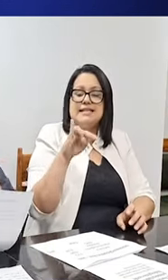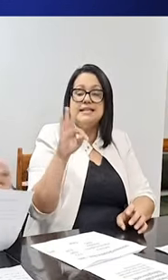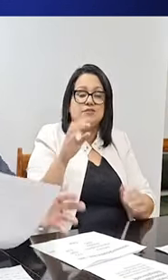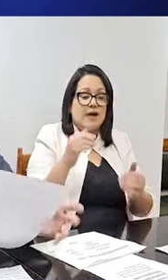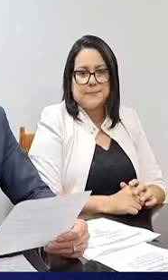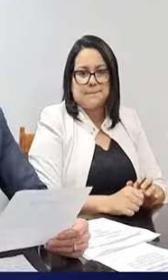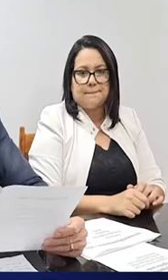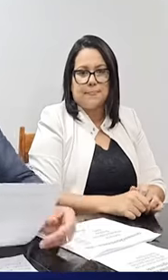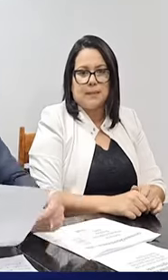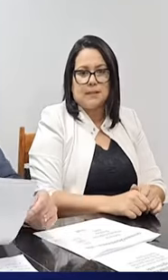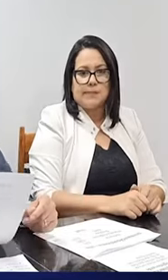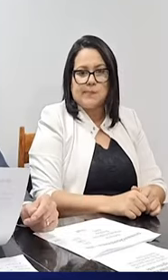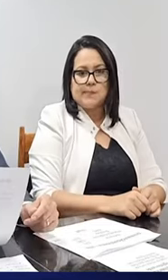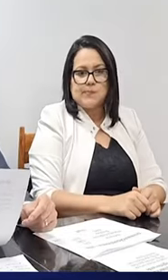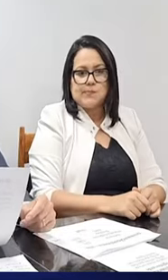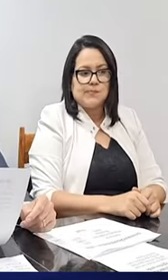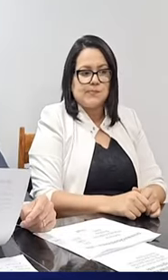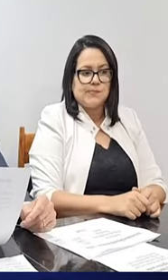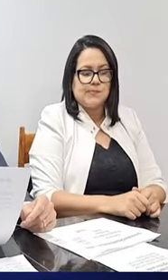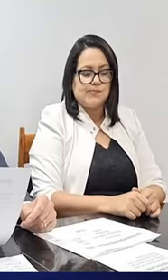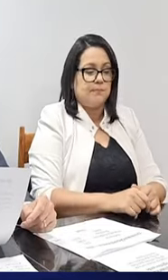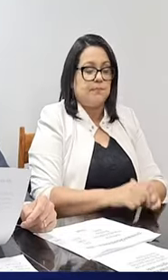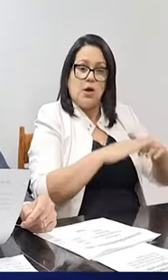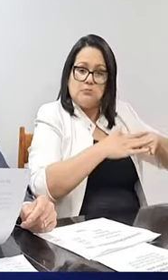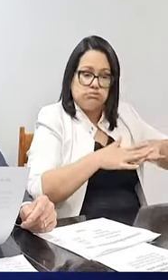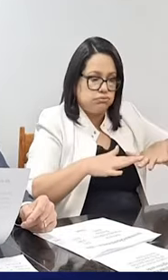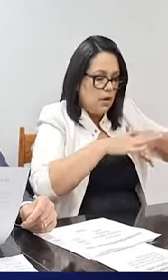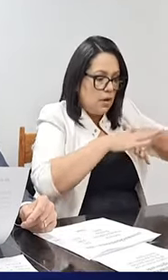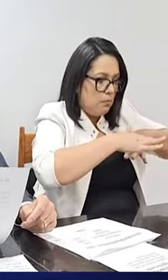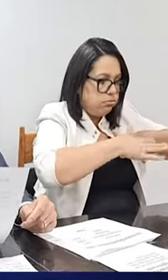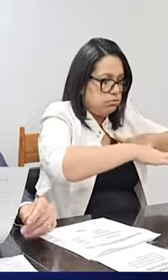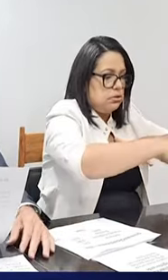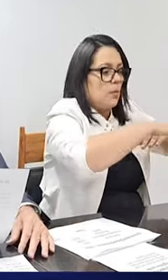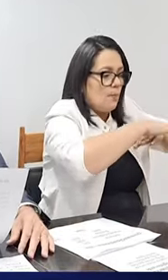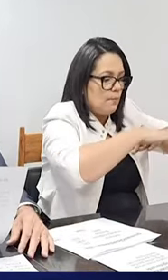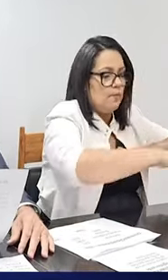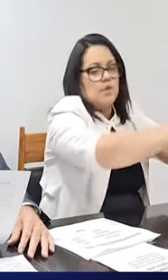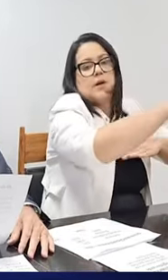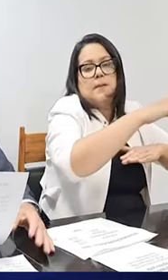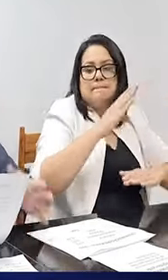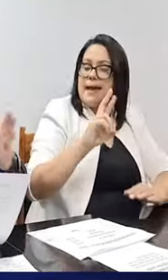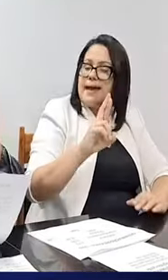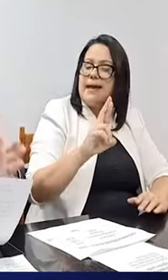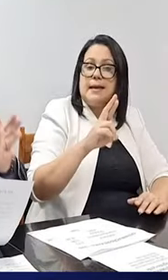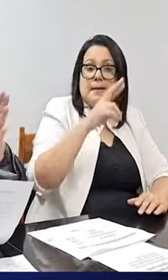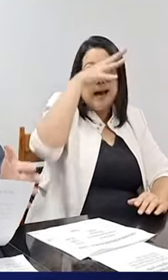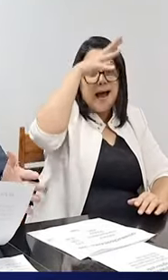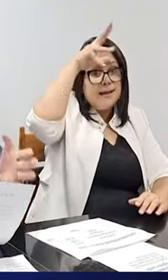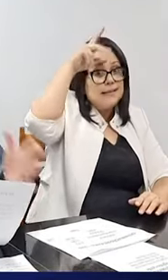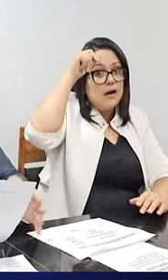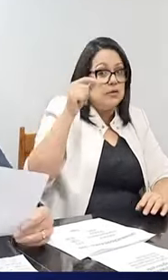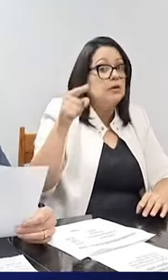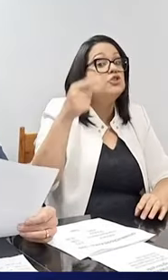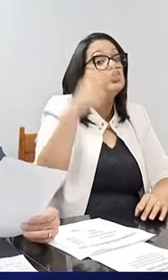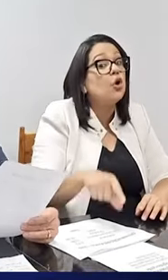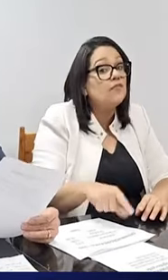licitar, a trabalhar para o asfaltamento da BR-319 Porto Velho-Manaus. Repito, 15 anos na